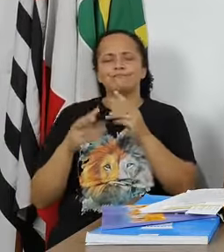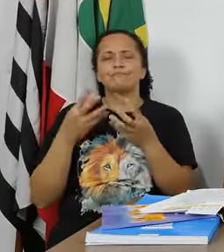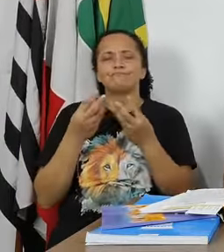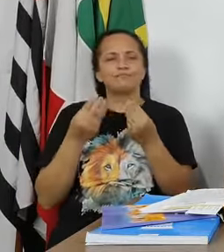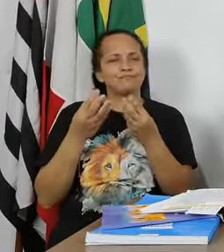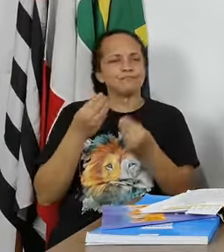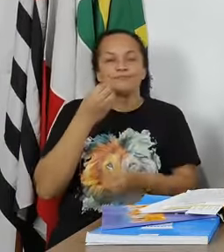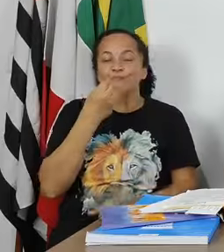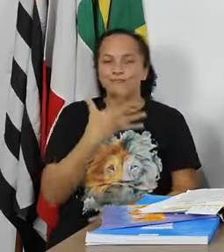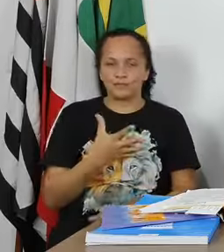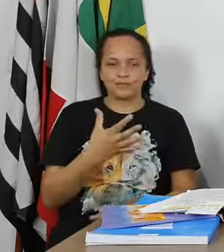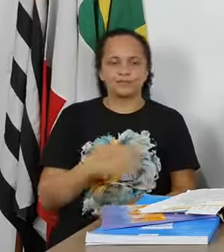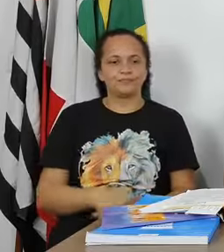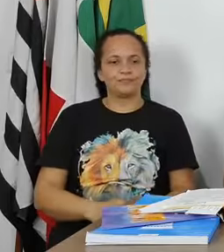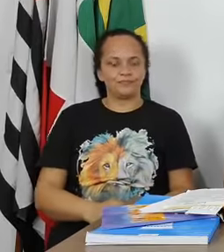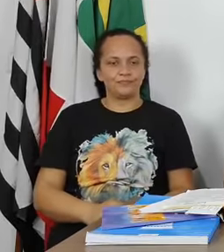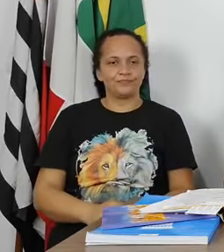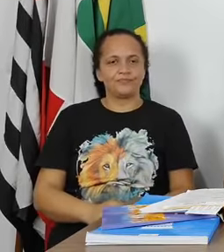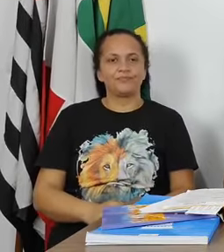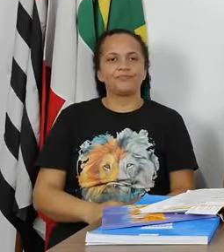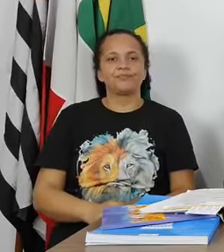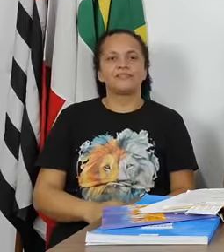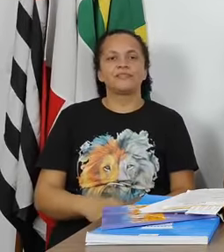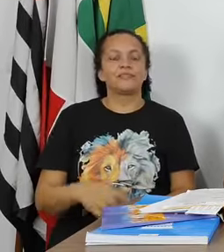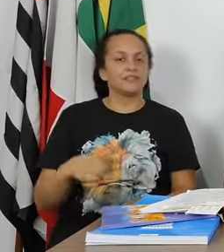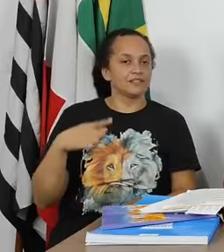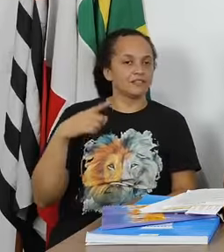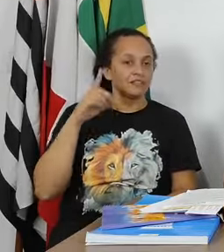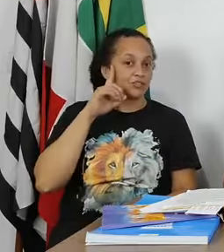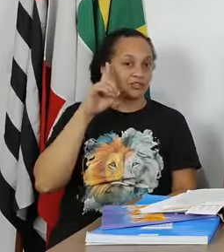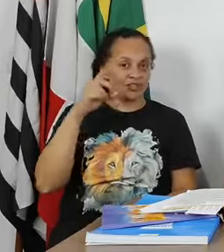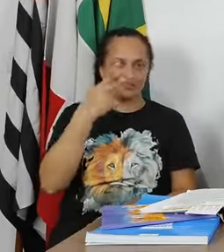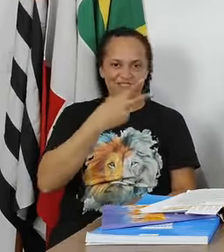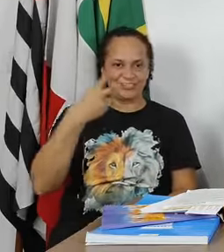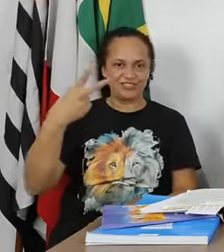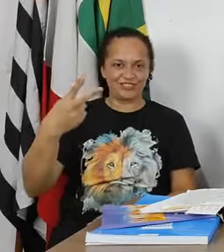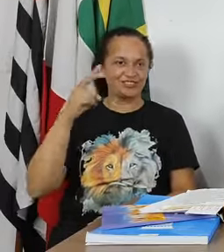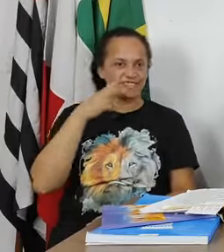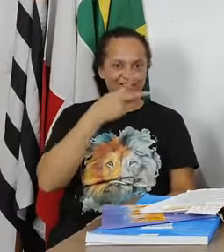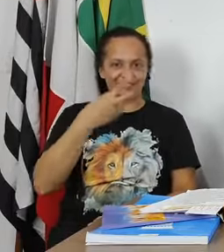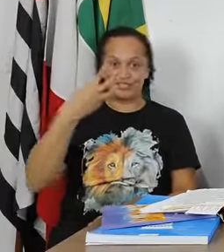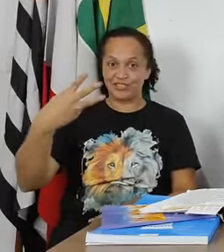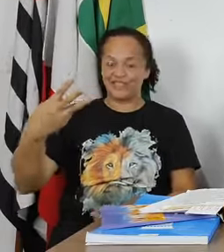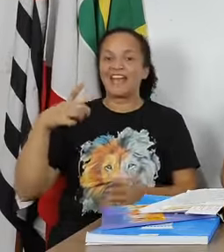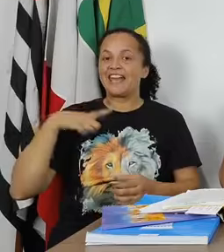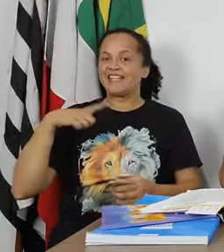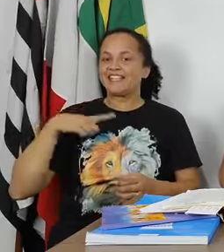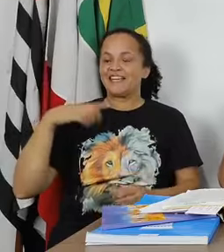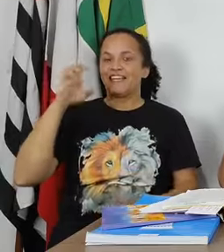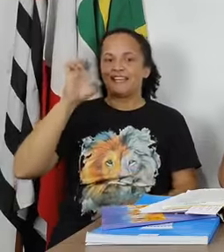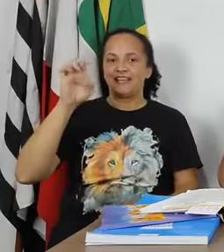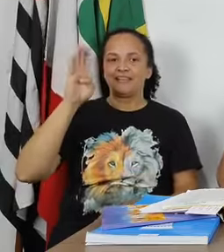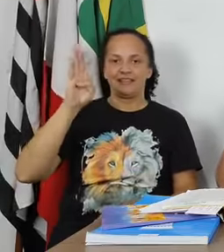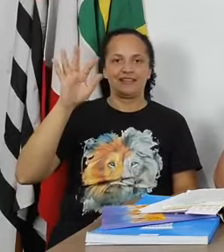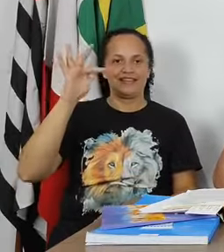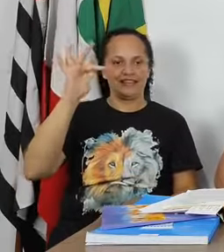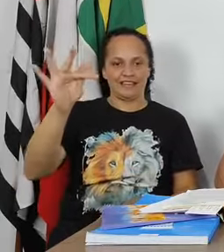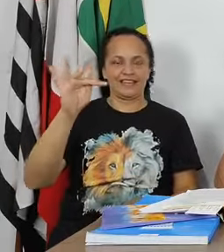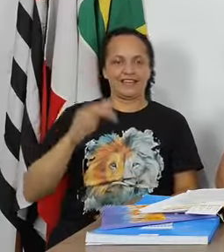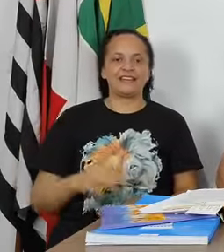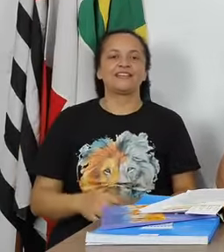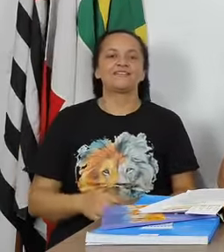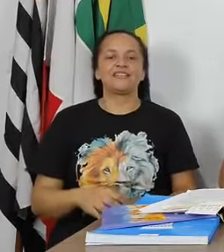edificante, né? Então, venha participar. No dia 22 e 23 nós teremos a nossa EBF, que é um evento já